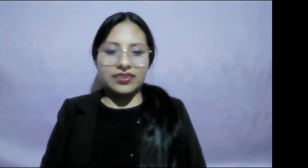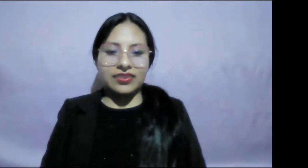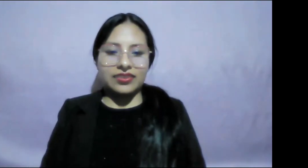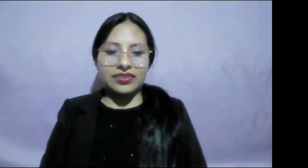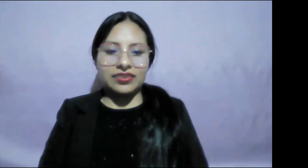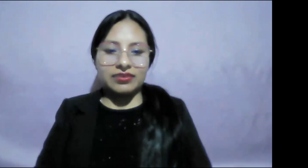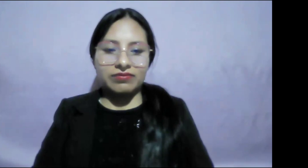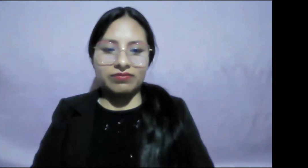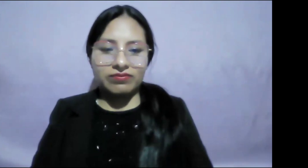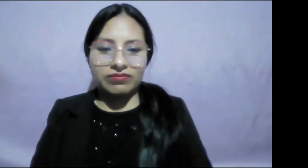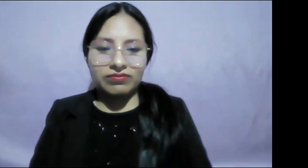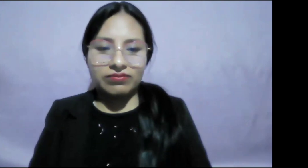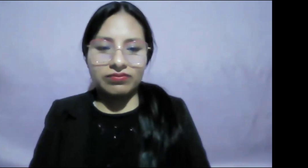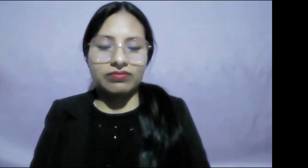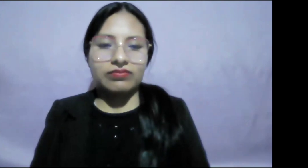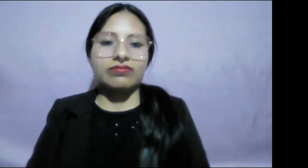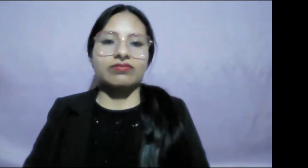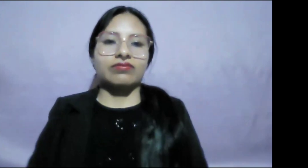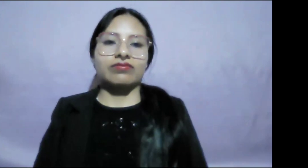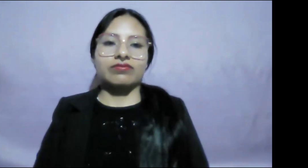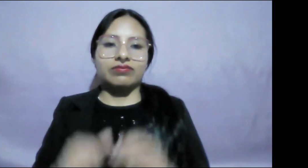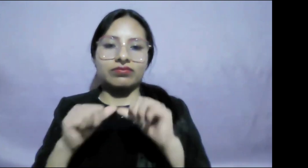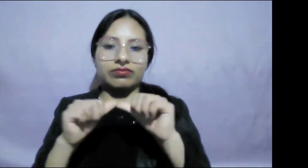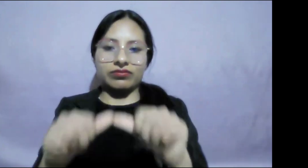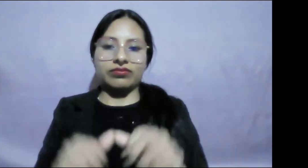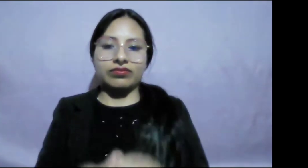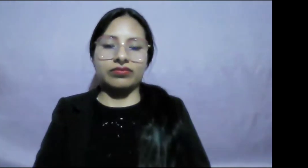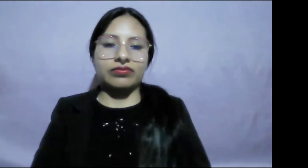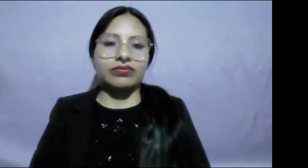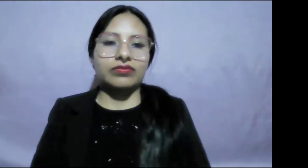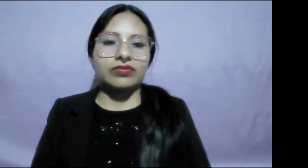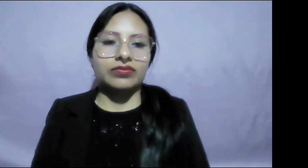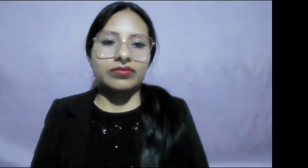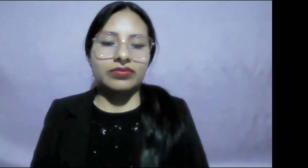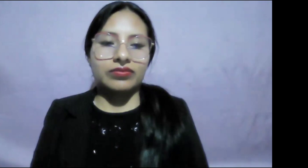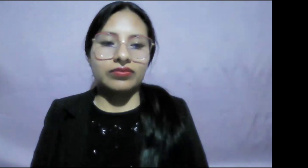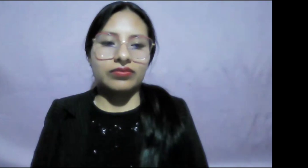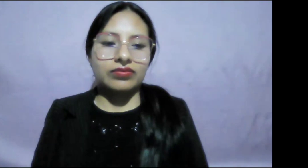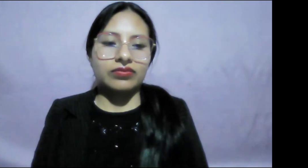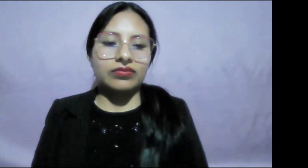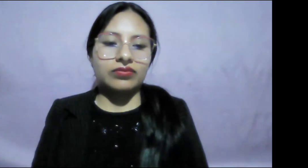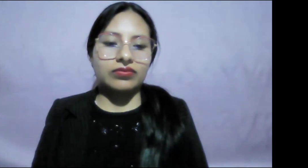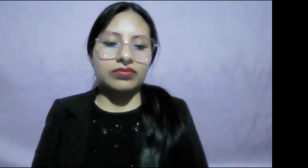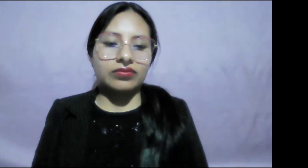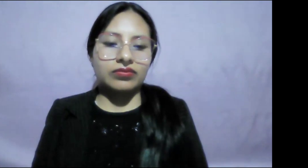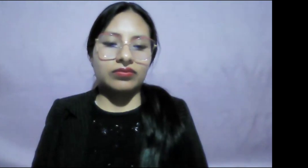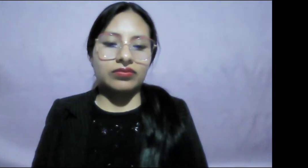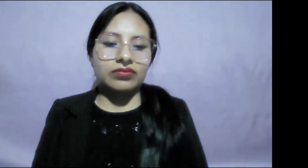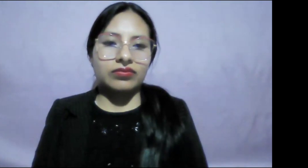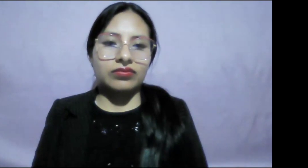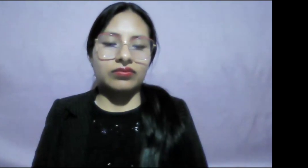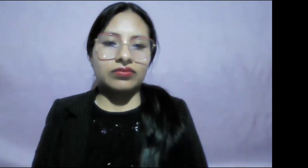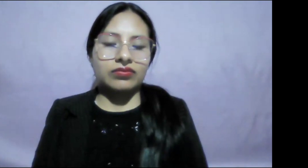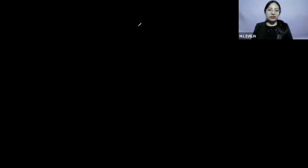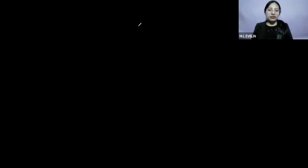esas tres maneras sí son acepciones Ajá sí Roberto es decir